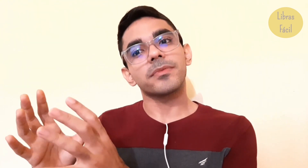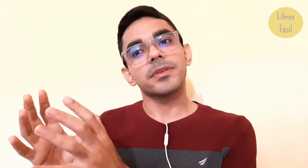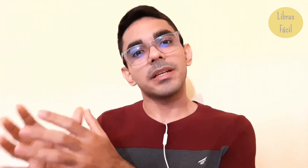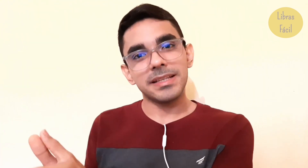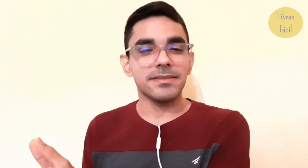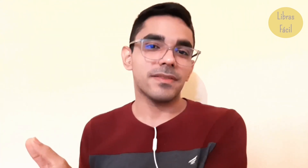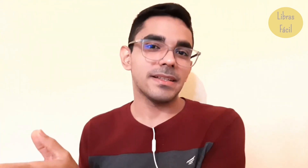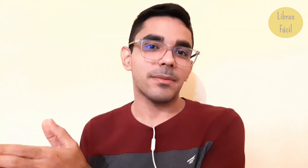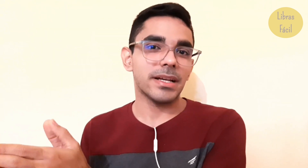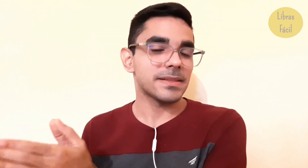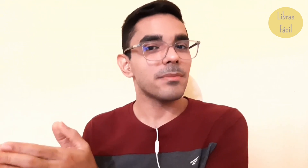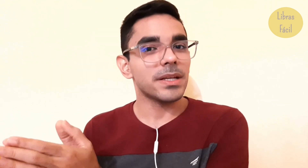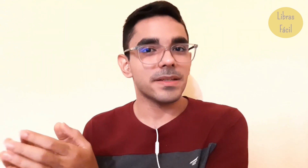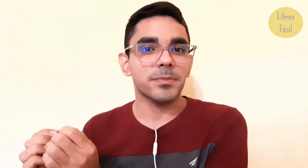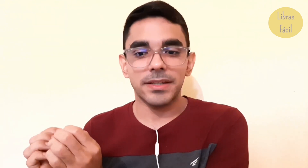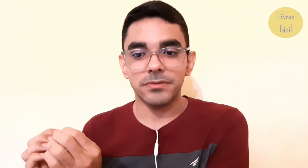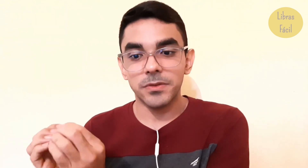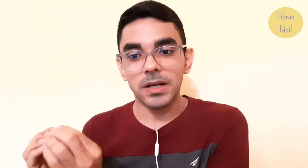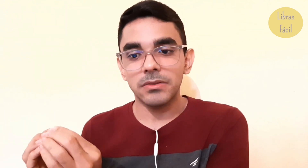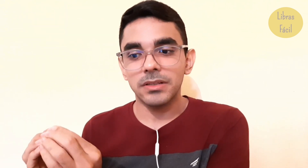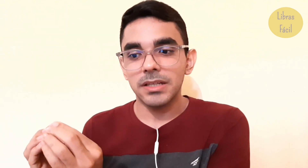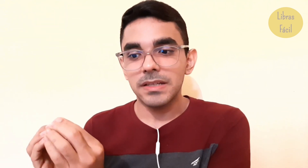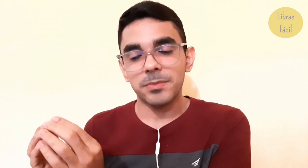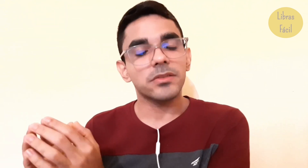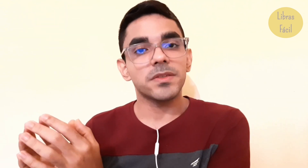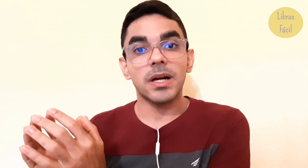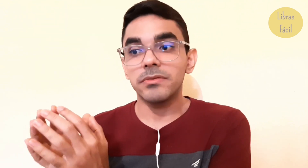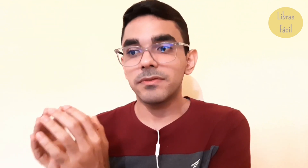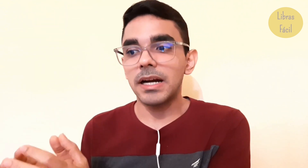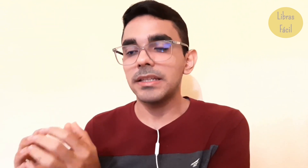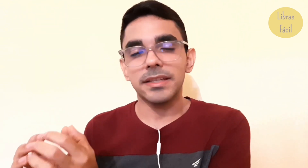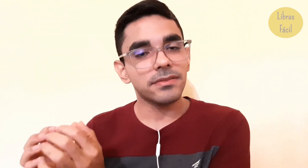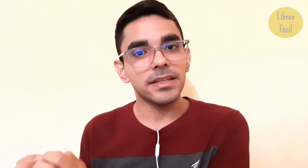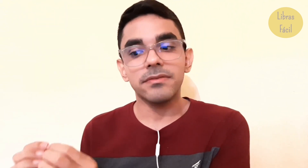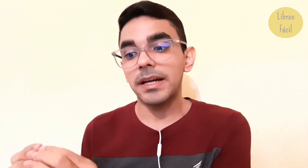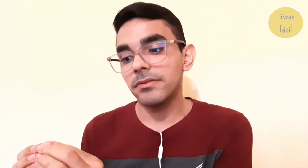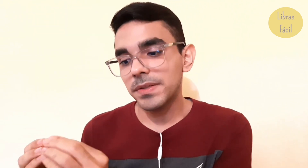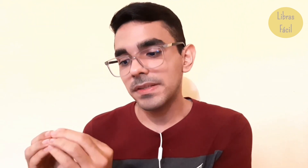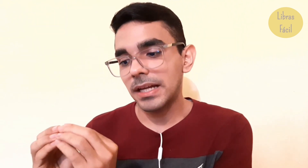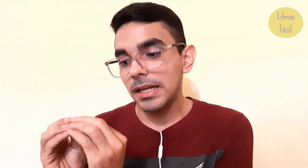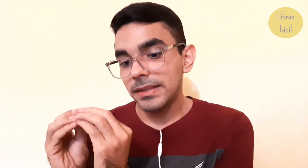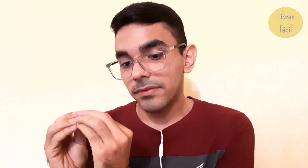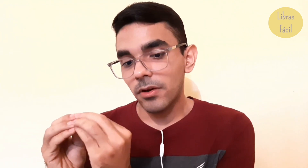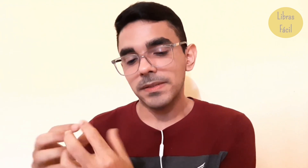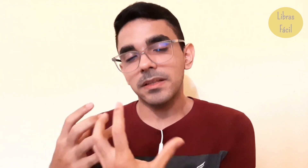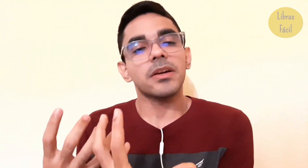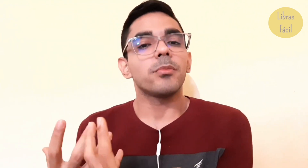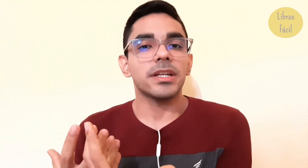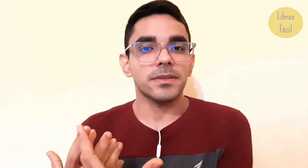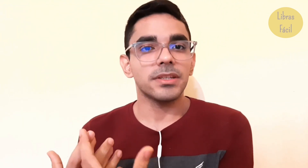ele vai se apegar sempre a esse aspecto visual, e esse aspecto visual vai interferir, vai influenciar na formação da comunicação dele. E